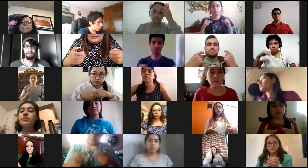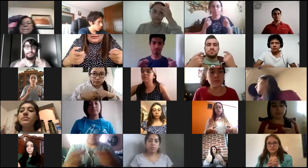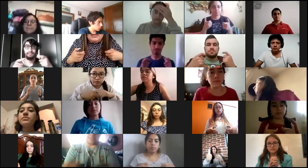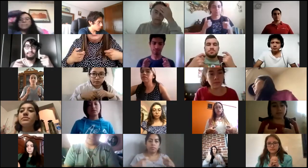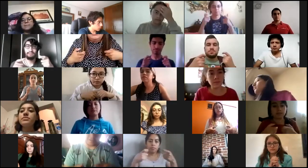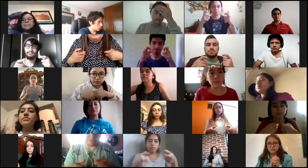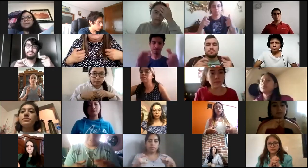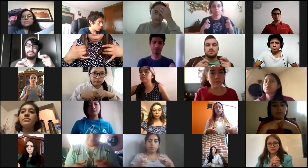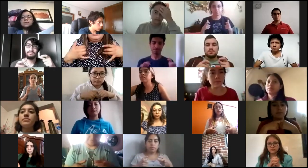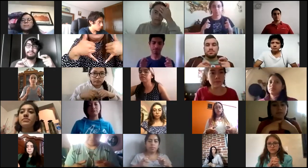Y,